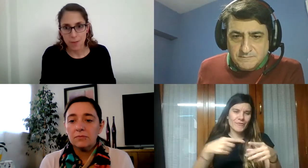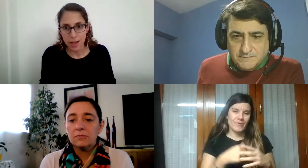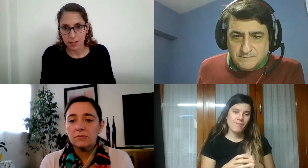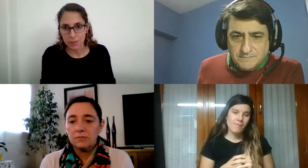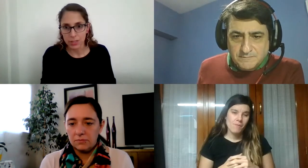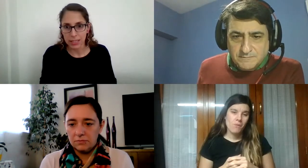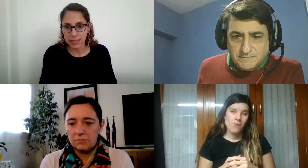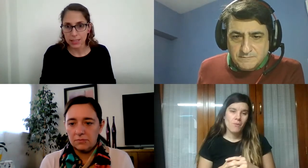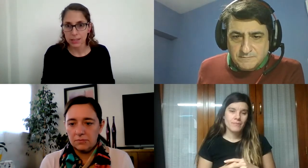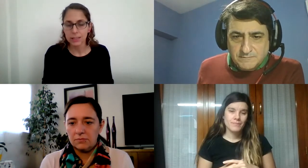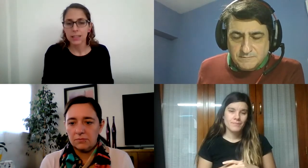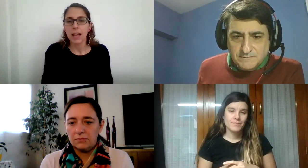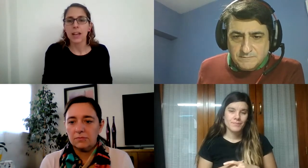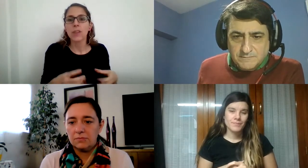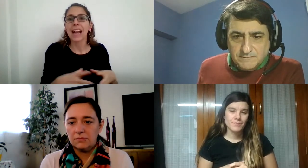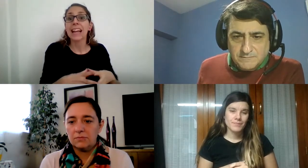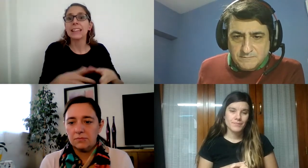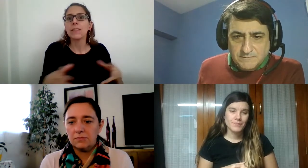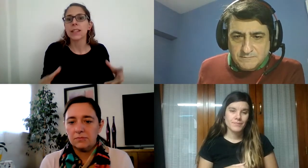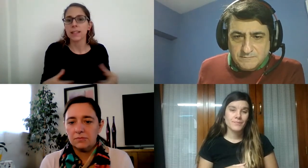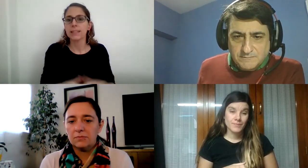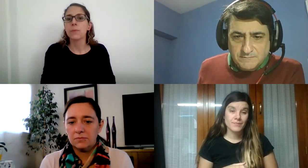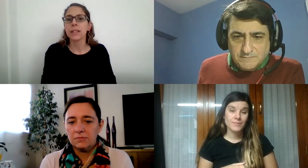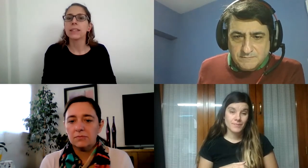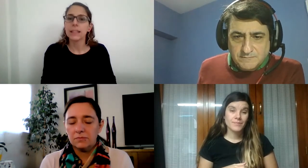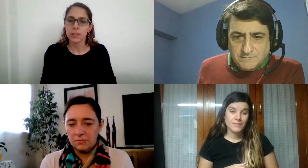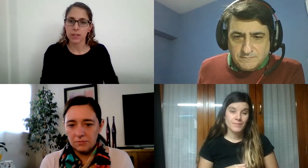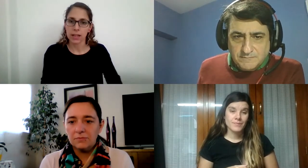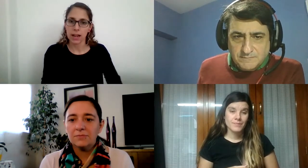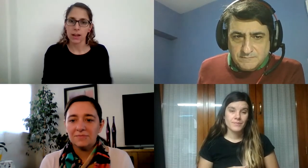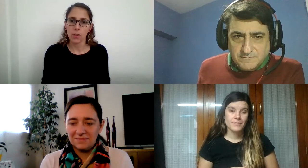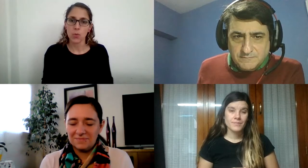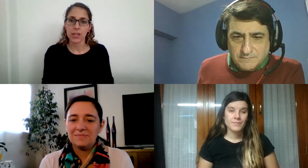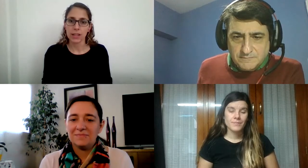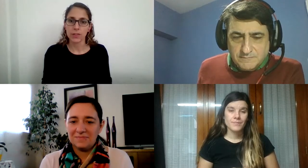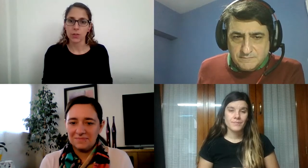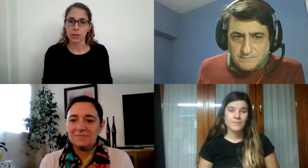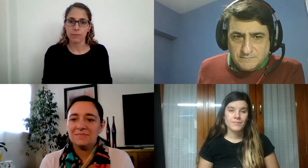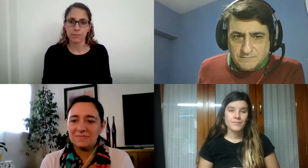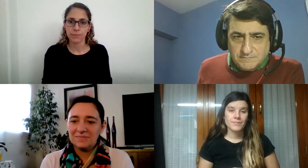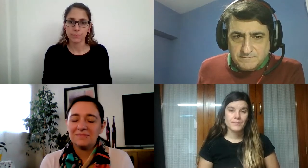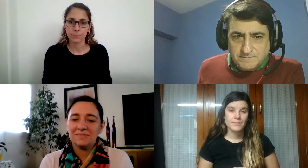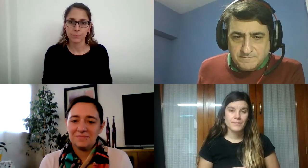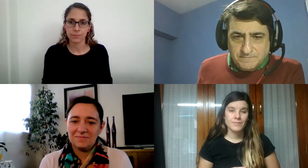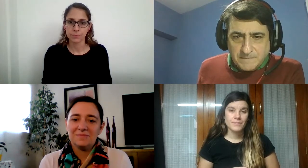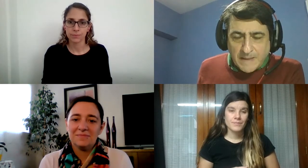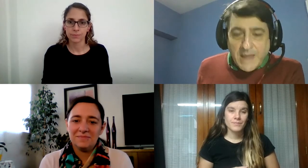otras formas de comunicación. Hay como una gran diversidad también dentro de la comunidad sorda.